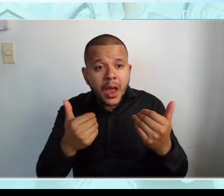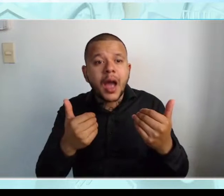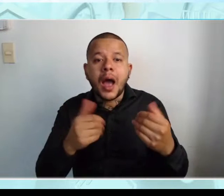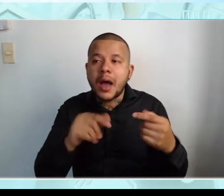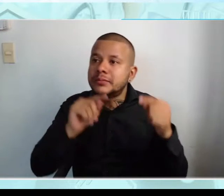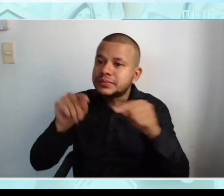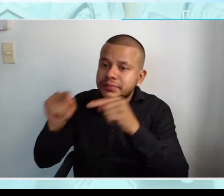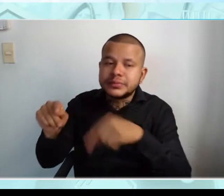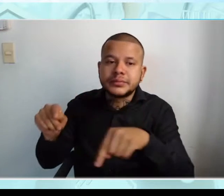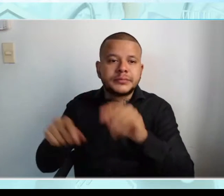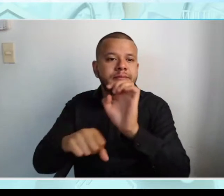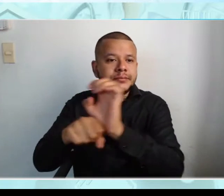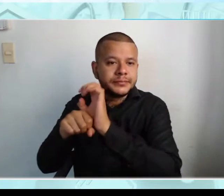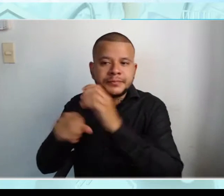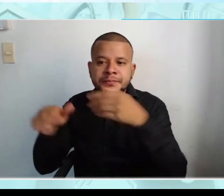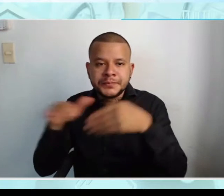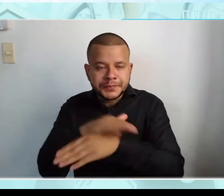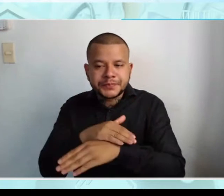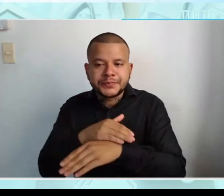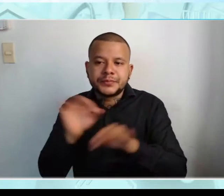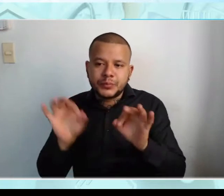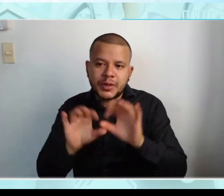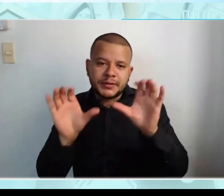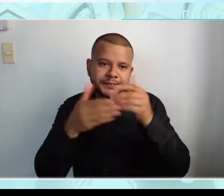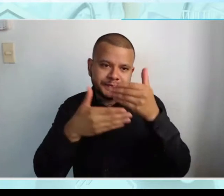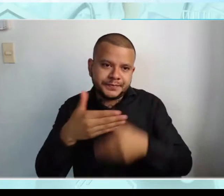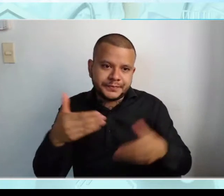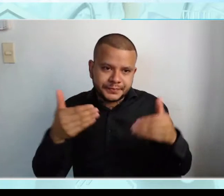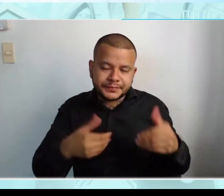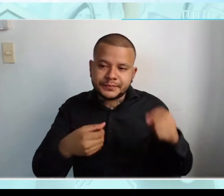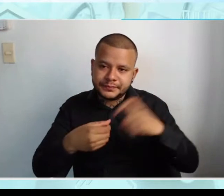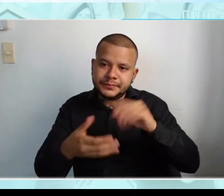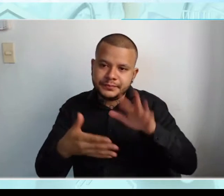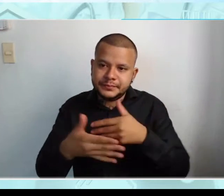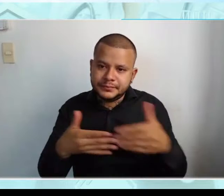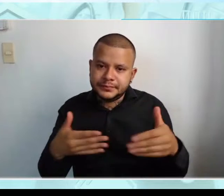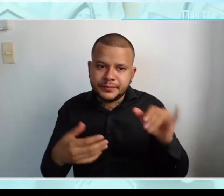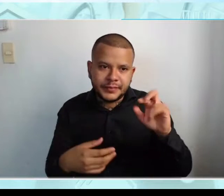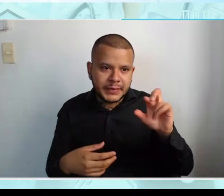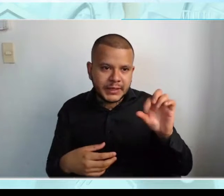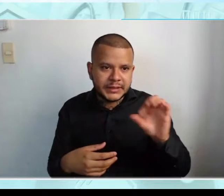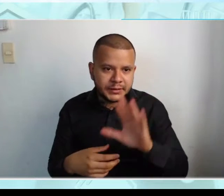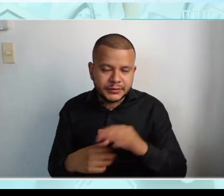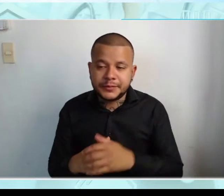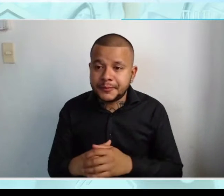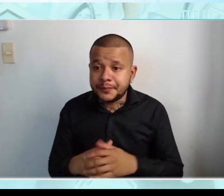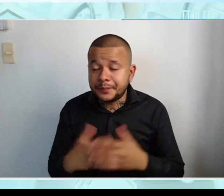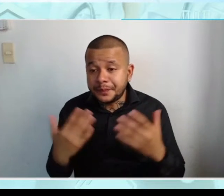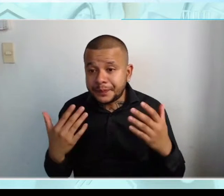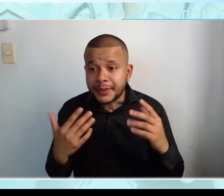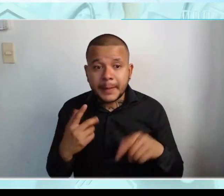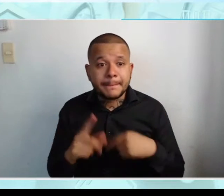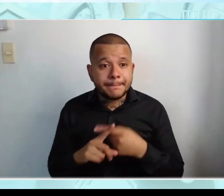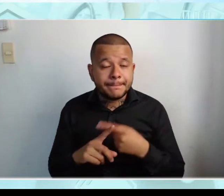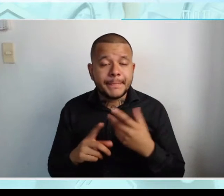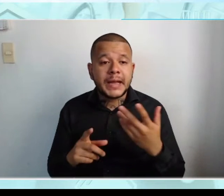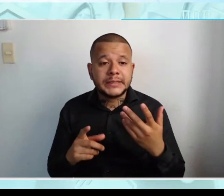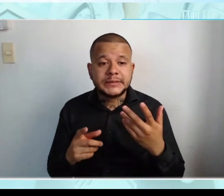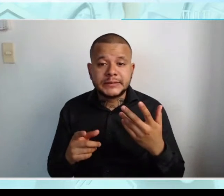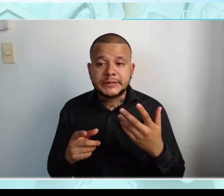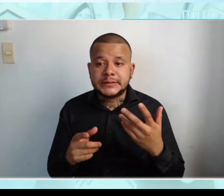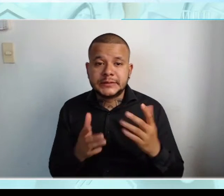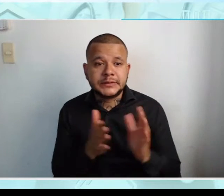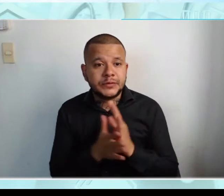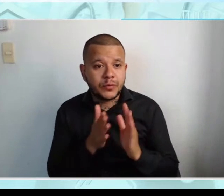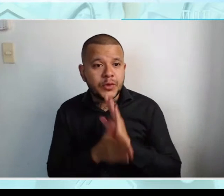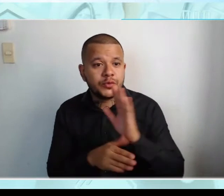puntos para hacer la certificación y el registro en las IPS y también pues acudir a la información que tienen